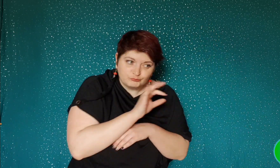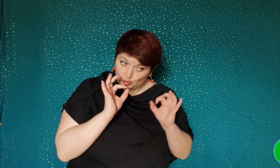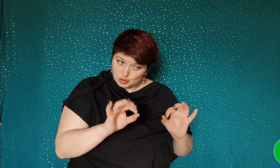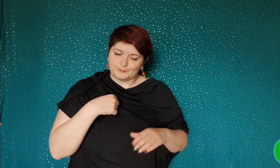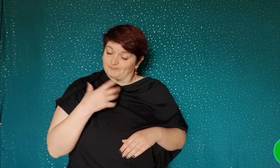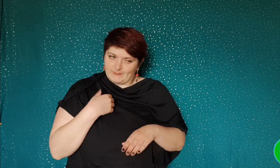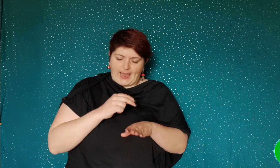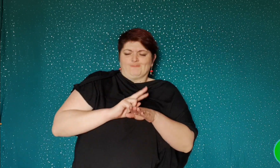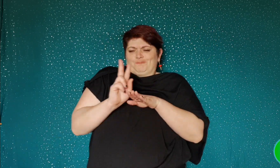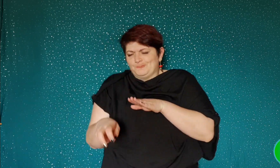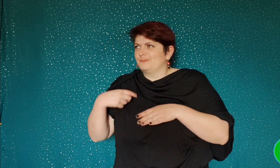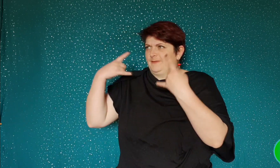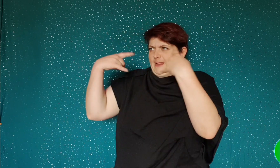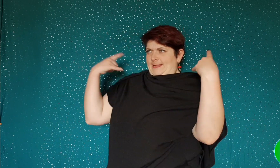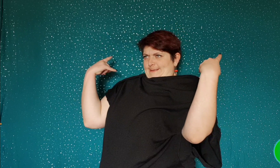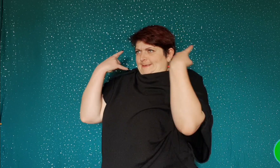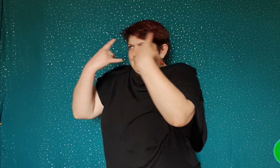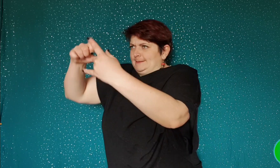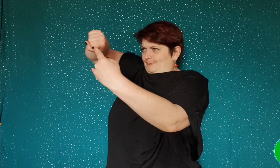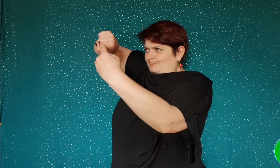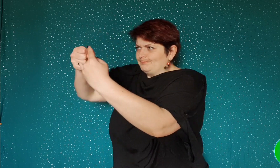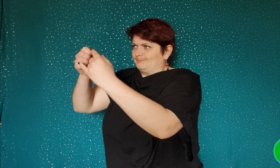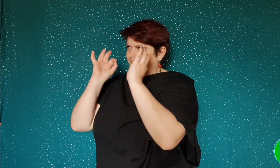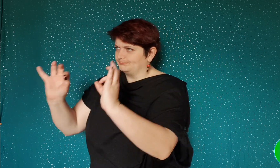Marianne. C'est ce que j'ai fait, dit grand-père.